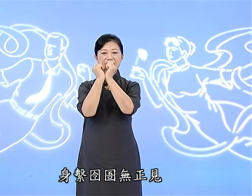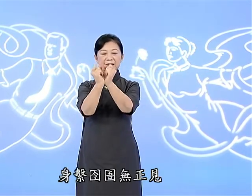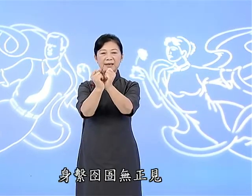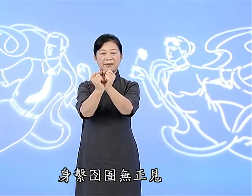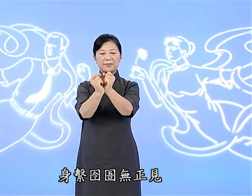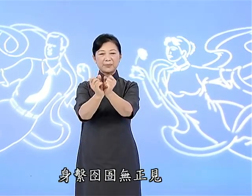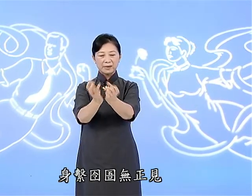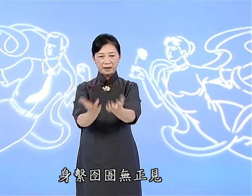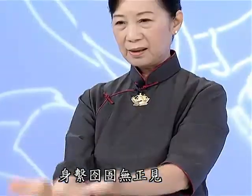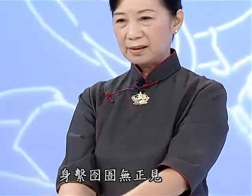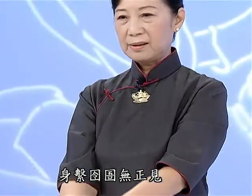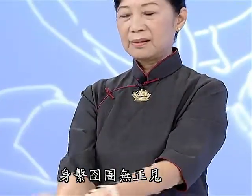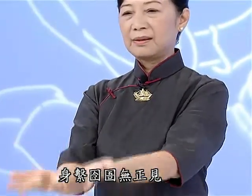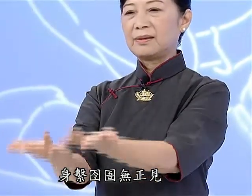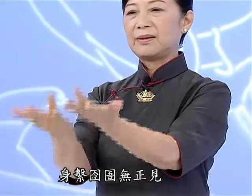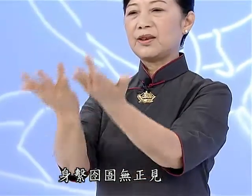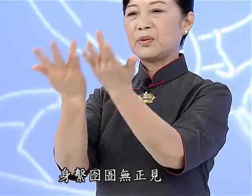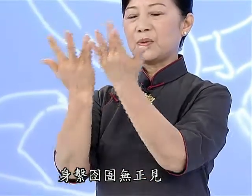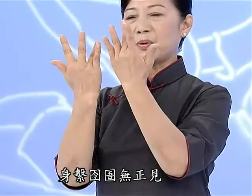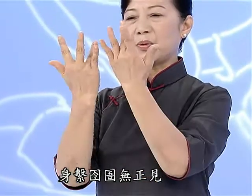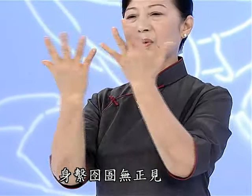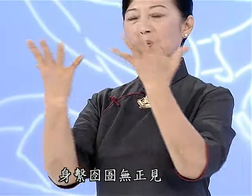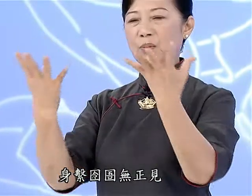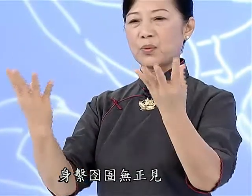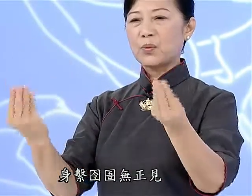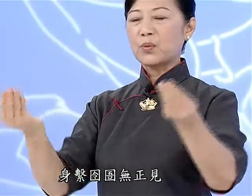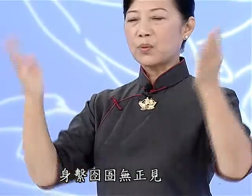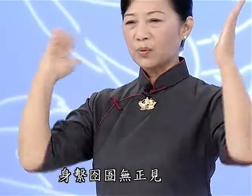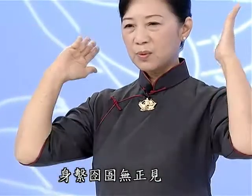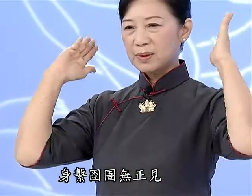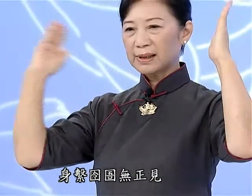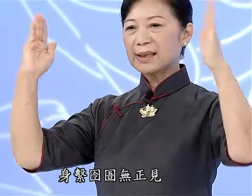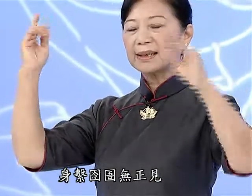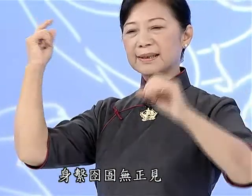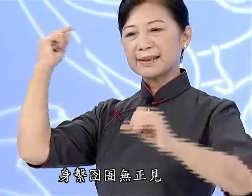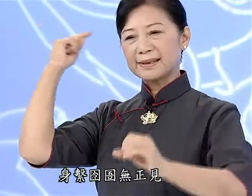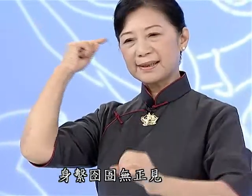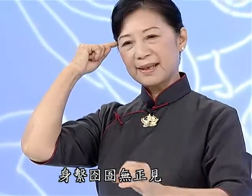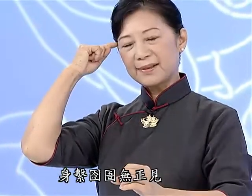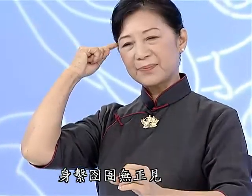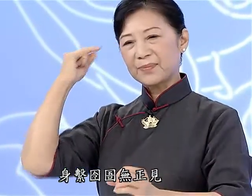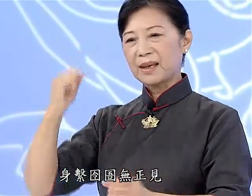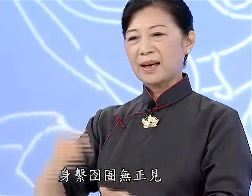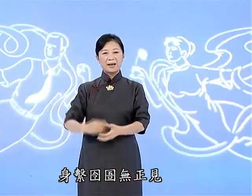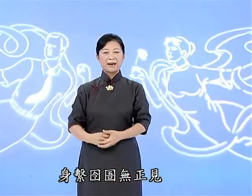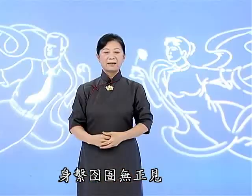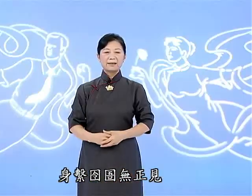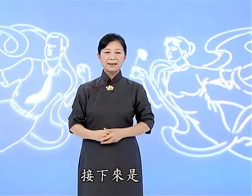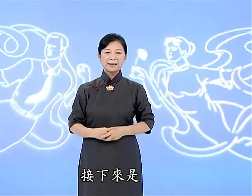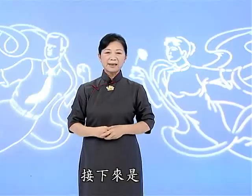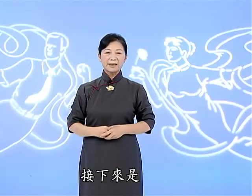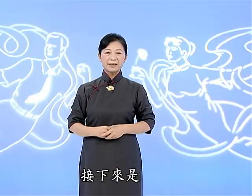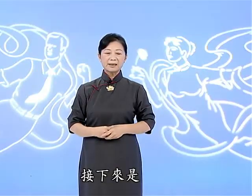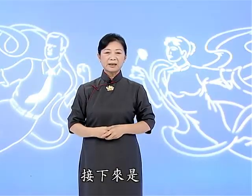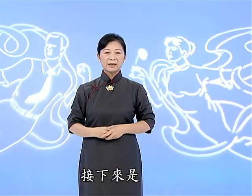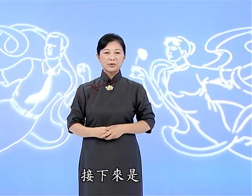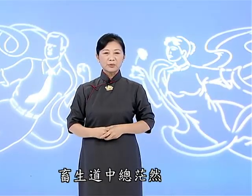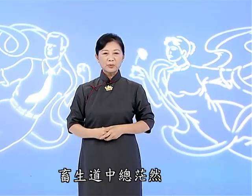系灵语无正见。好，接下来是畜